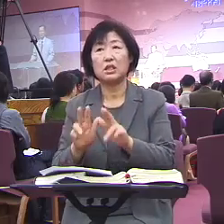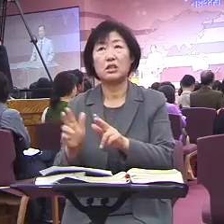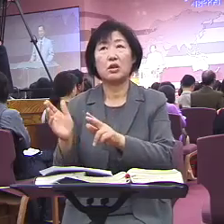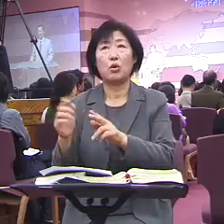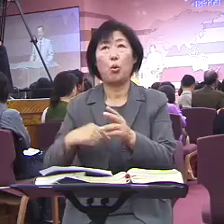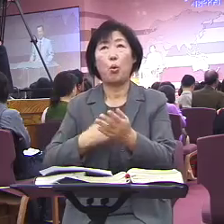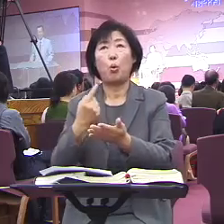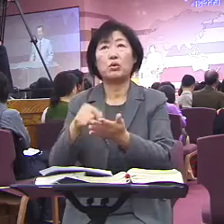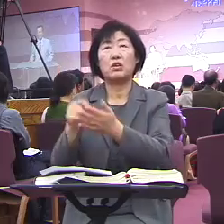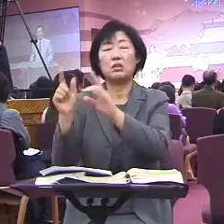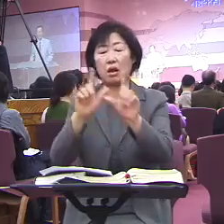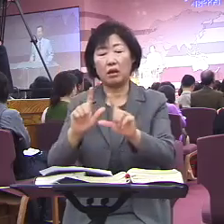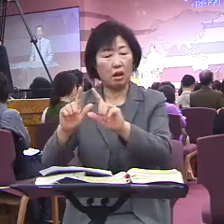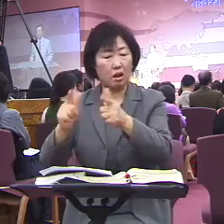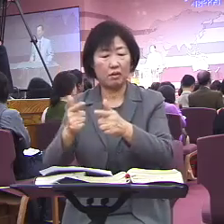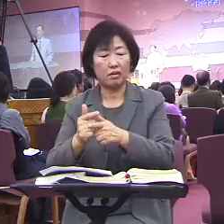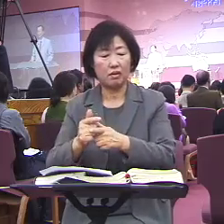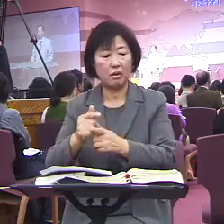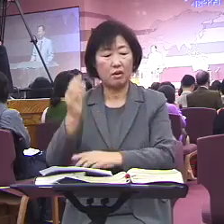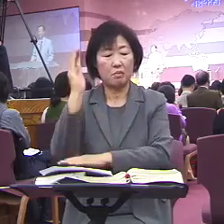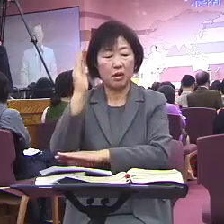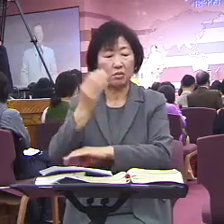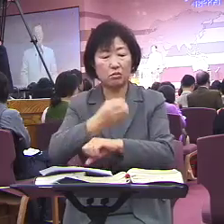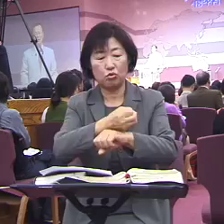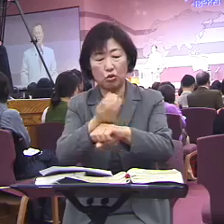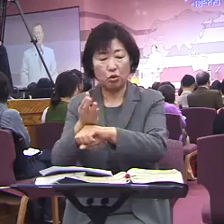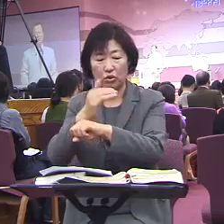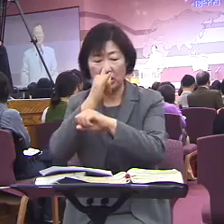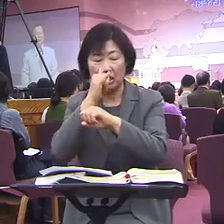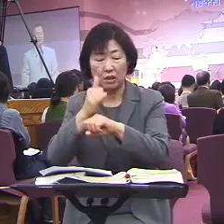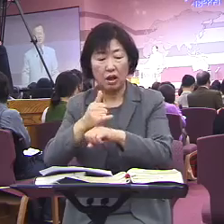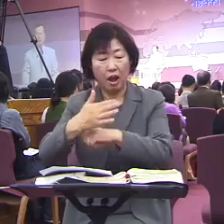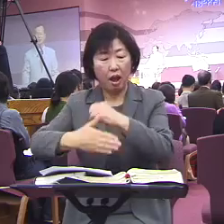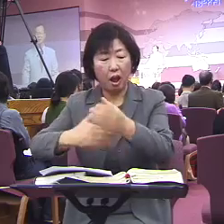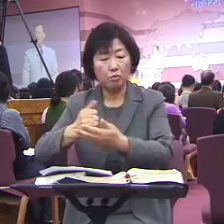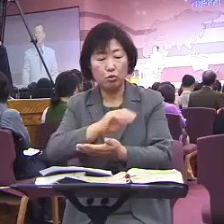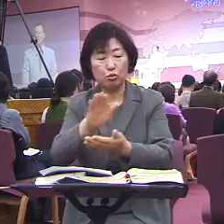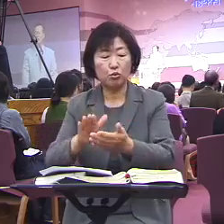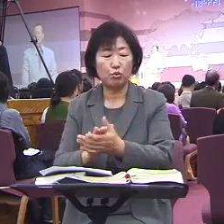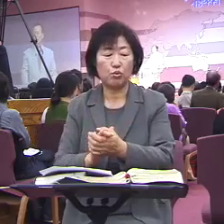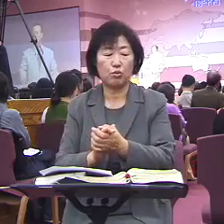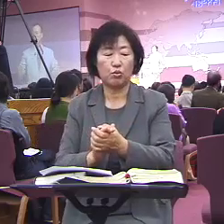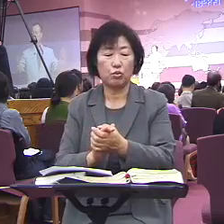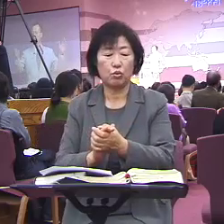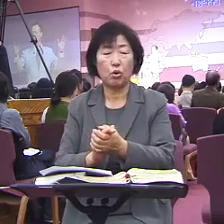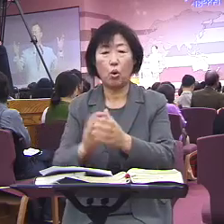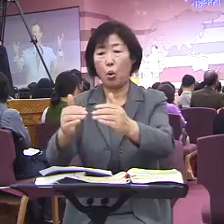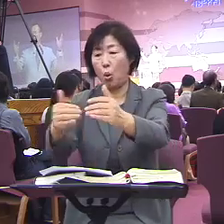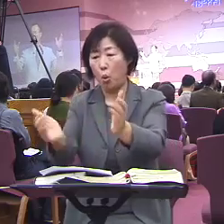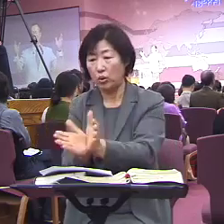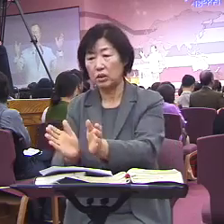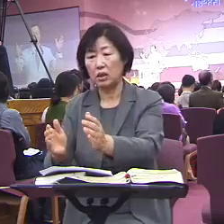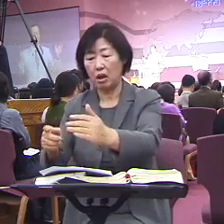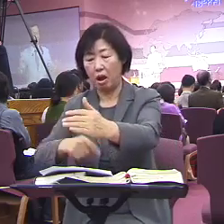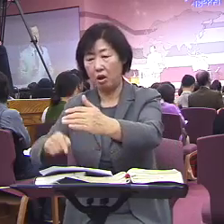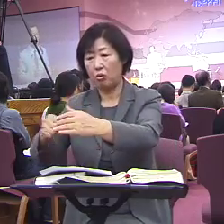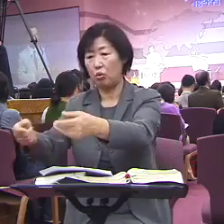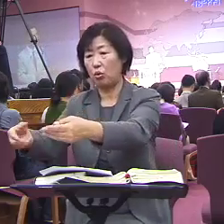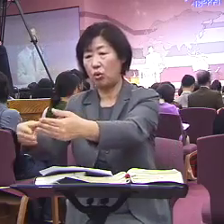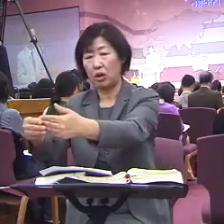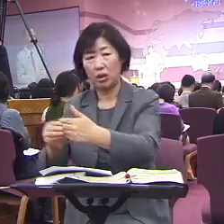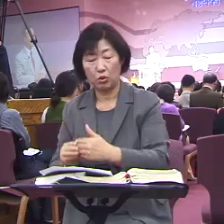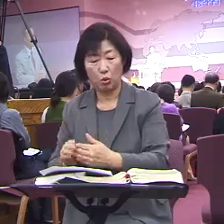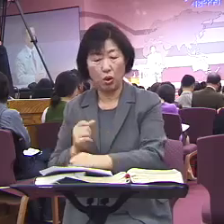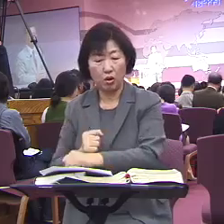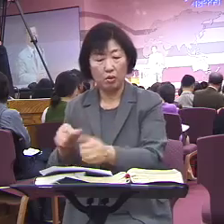홀로 사는 것이 아니라고 말씀을 하십니다. 하나님은 우리를 공동체 안으로